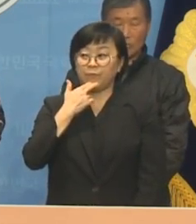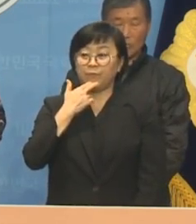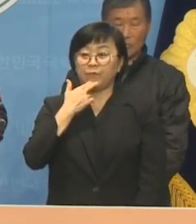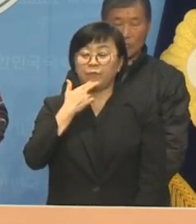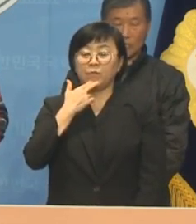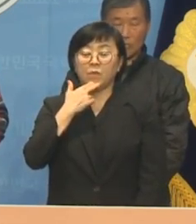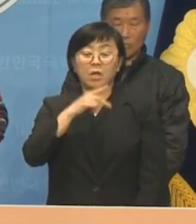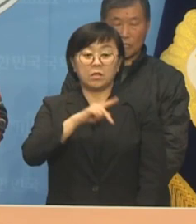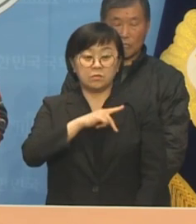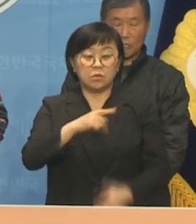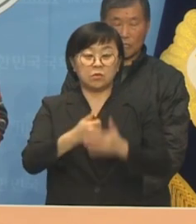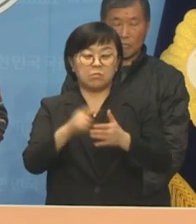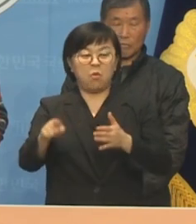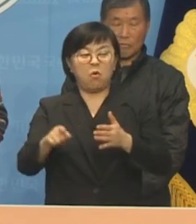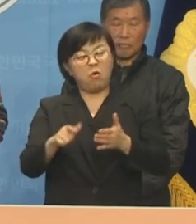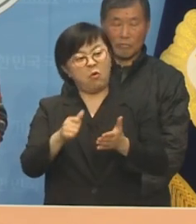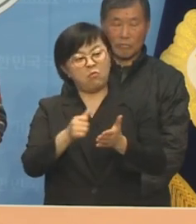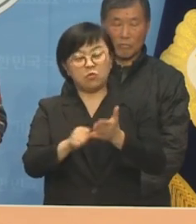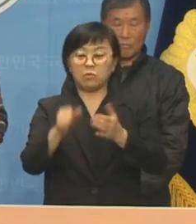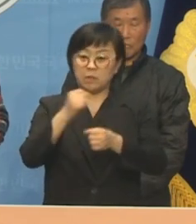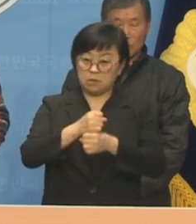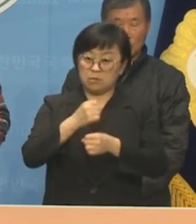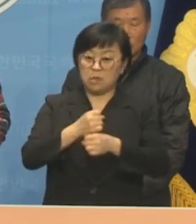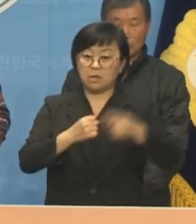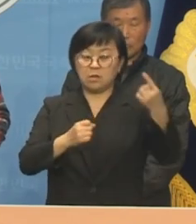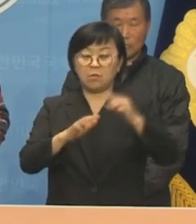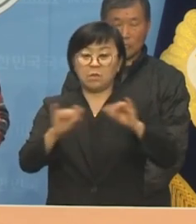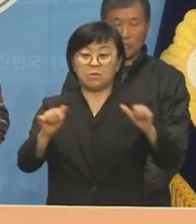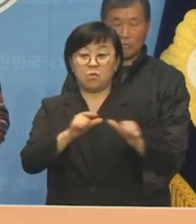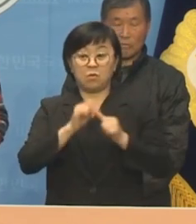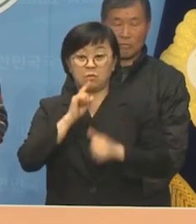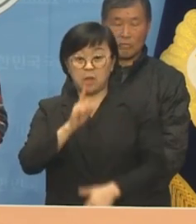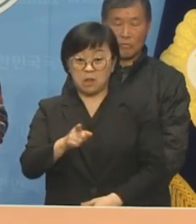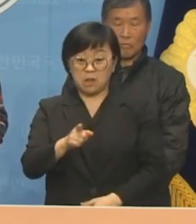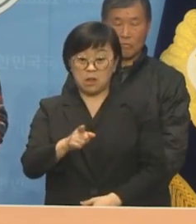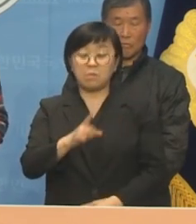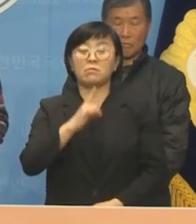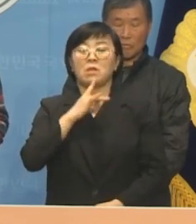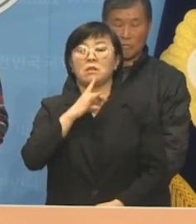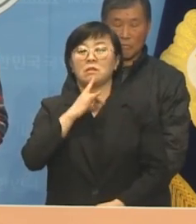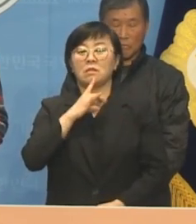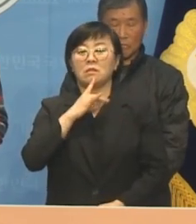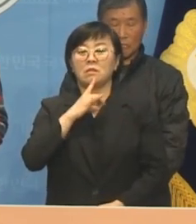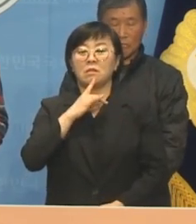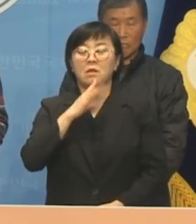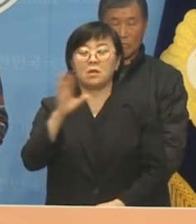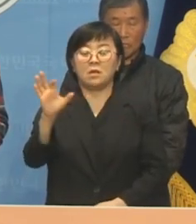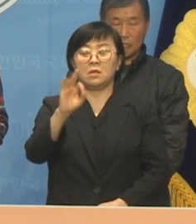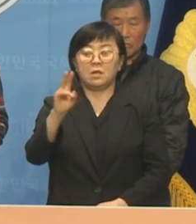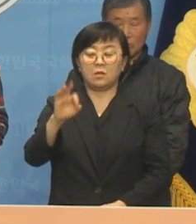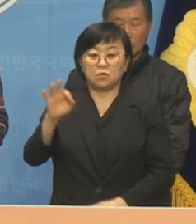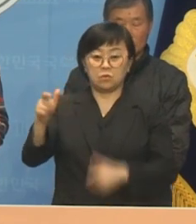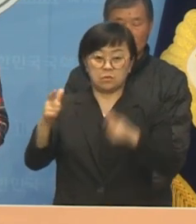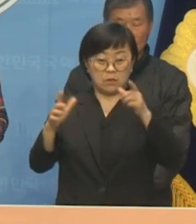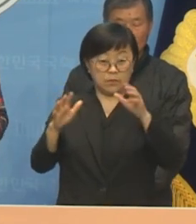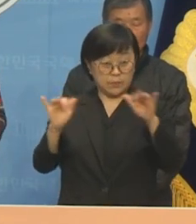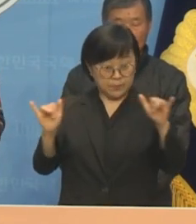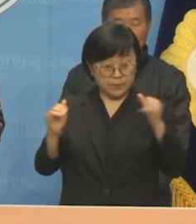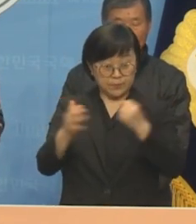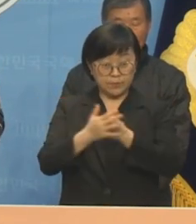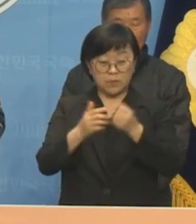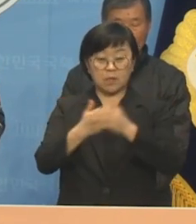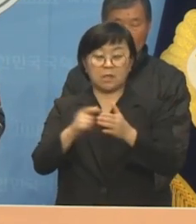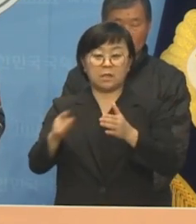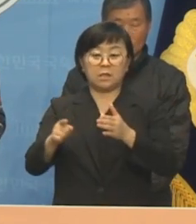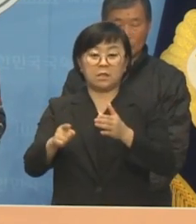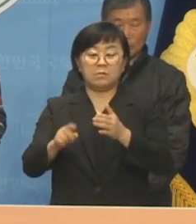금속을 가공하고 조립하는 공장이다. 1000여 명의 사람을 고용할 것이다. 라고 하는 말로 양촌 면민들을